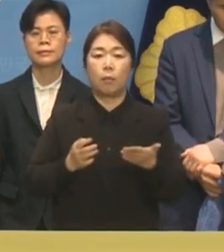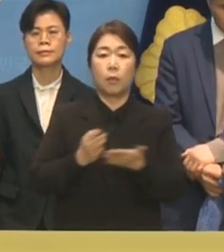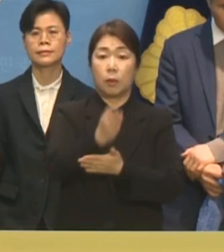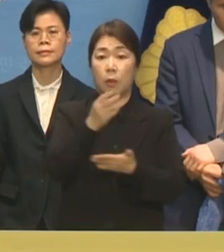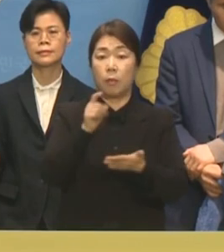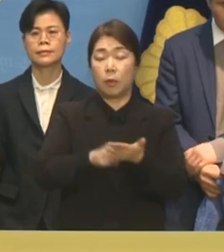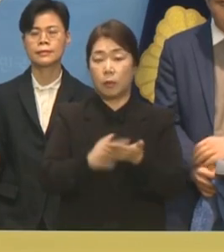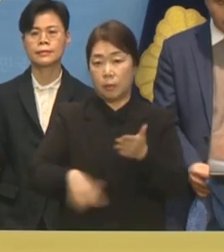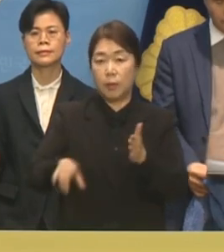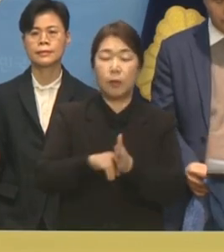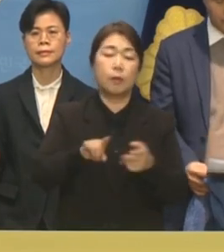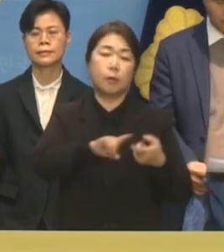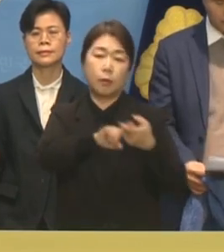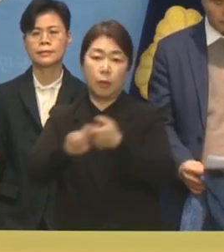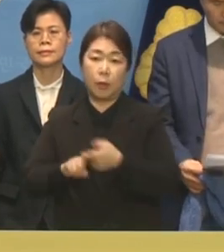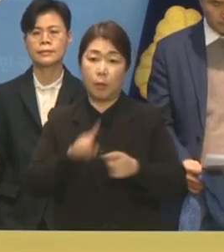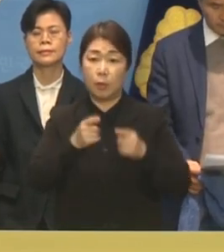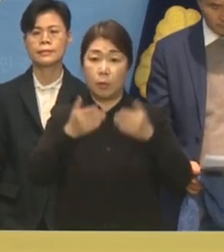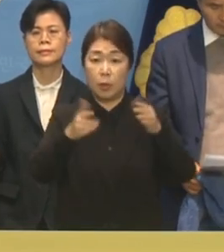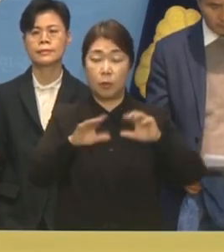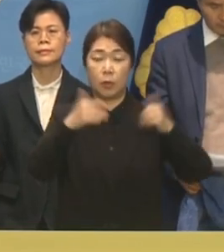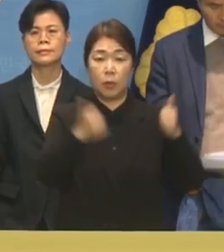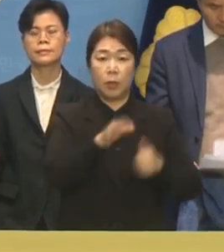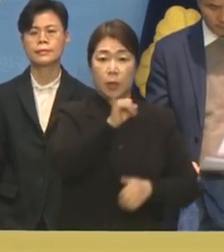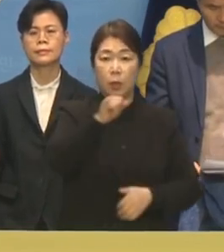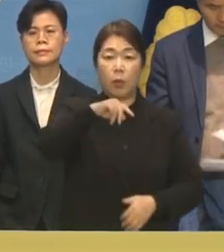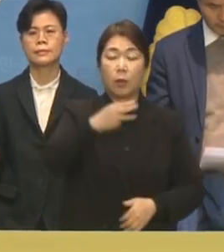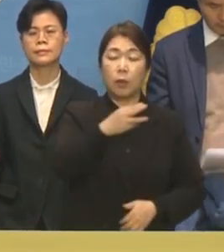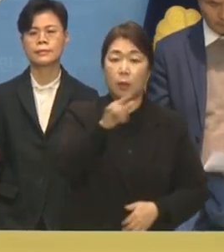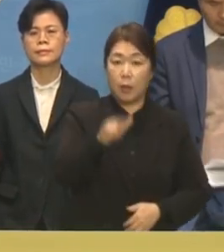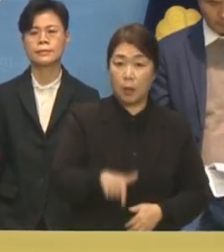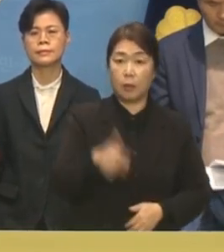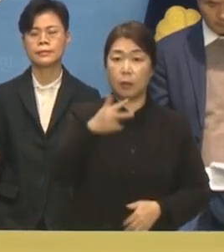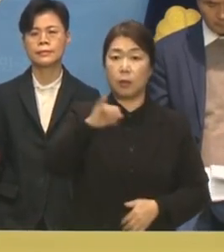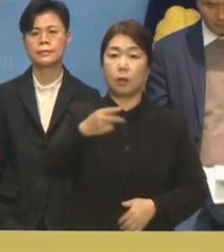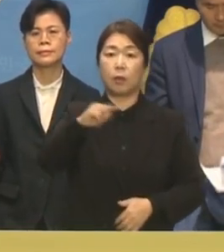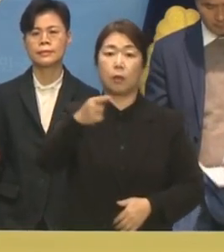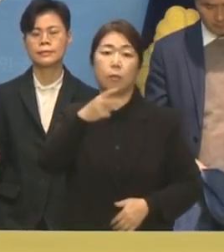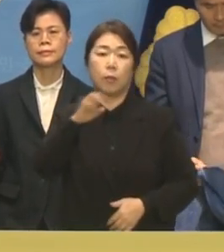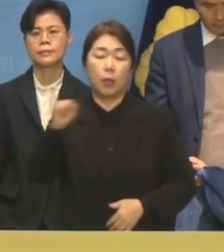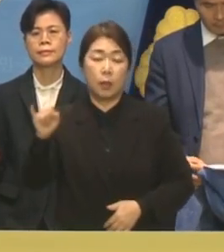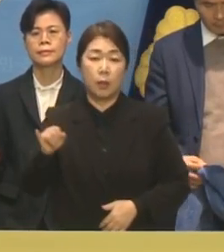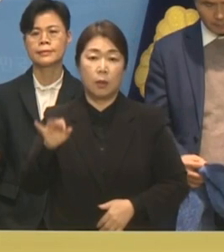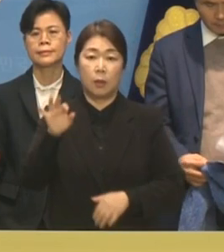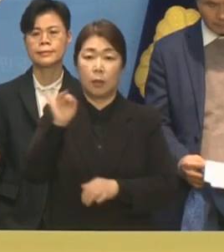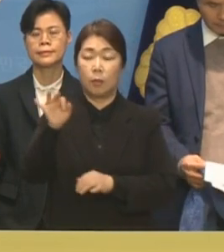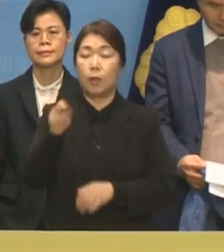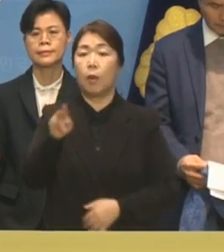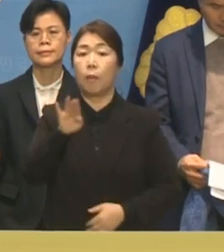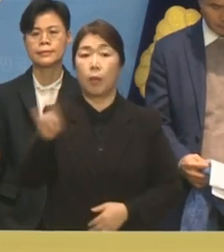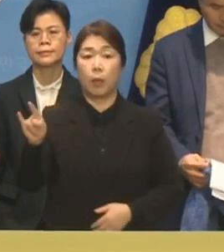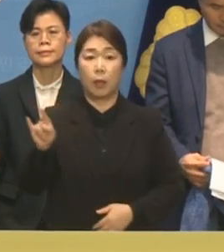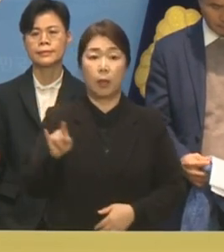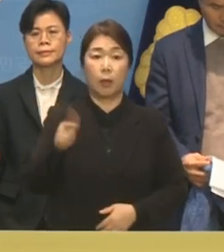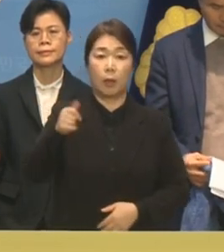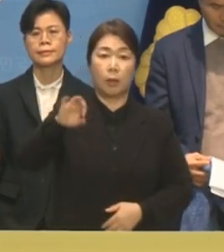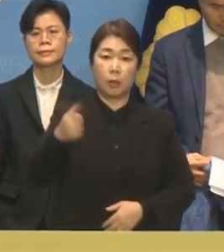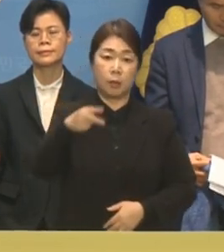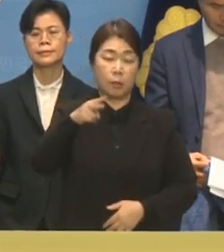입법 촉구연대에 국회의원 이원택, 진선미, 김영배,